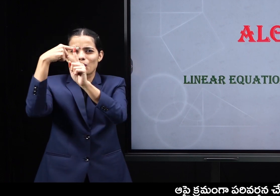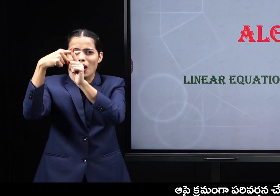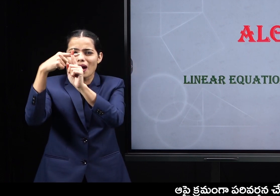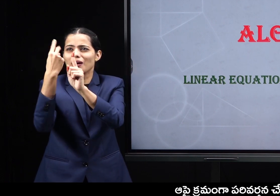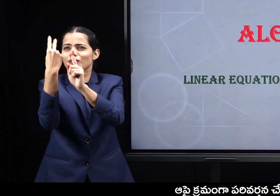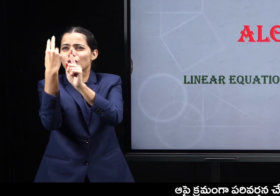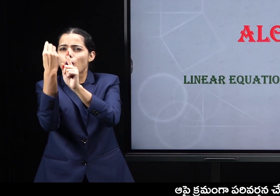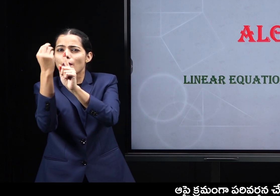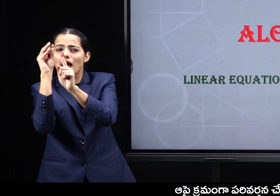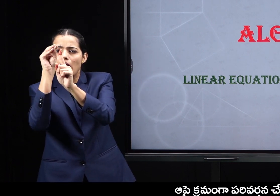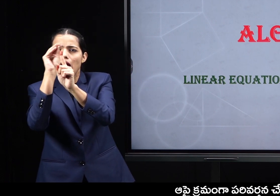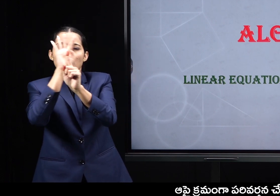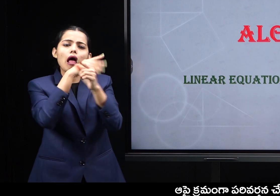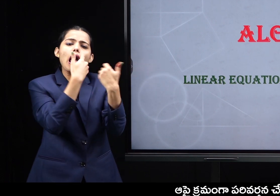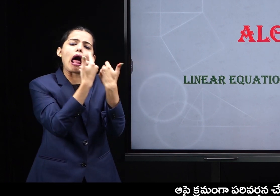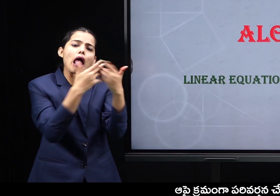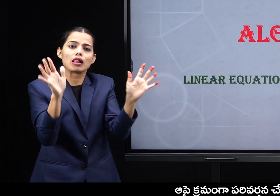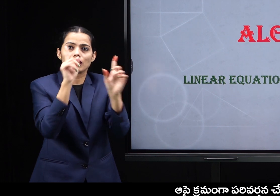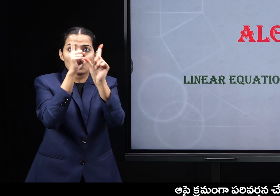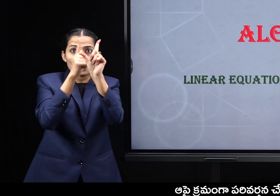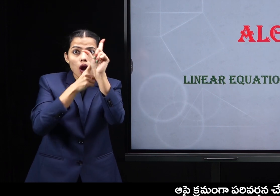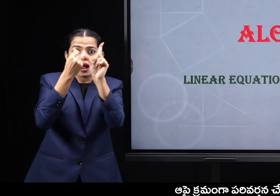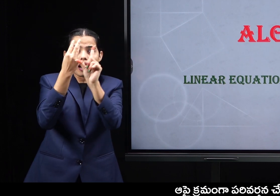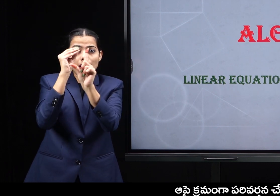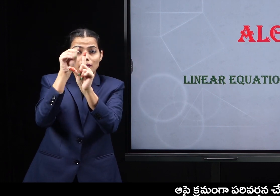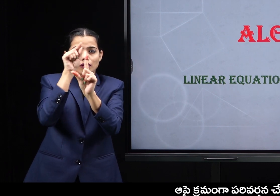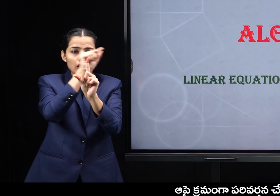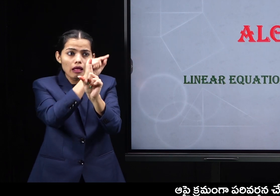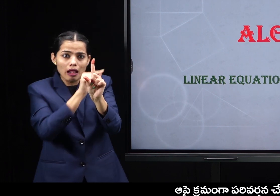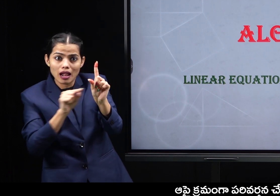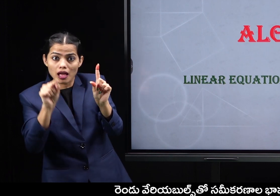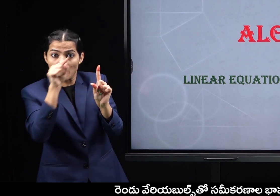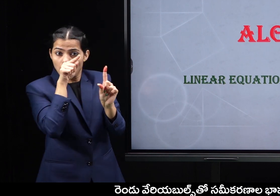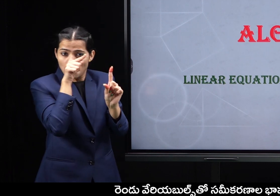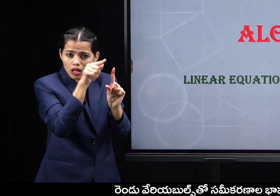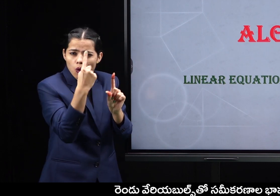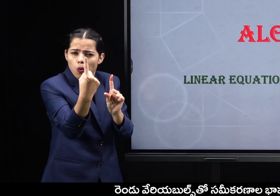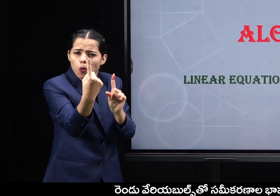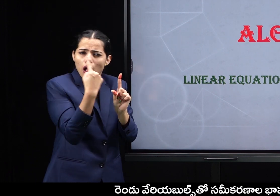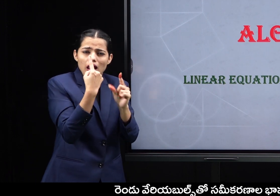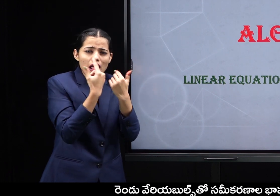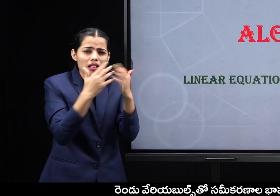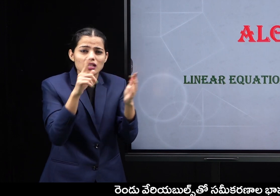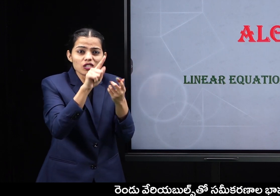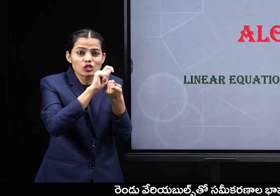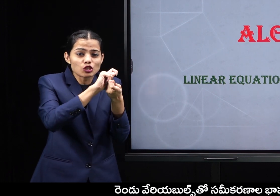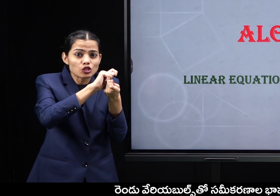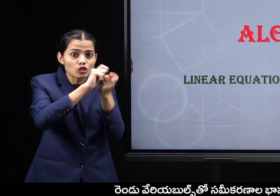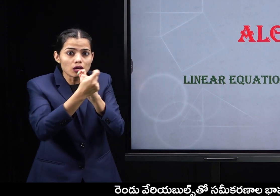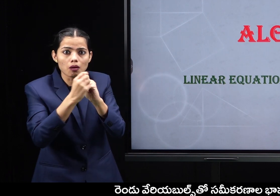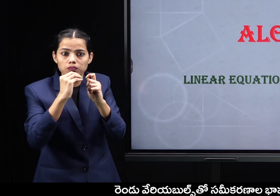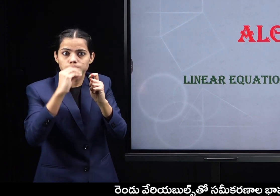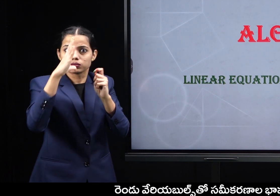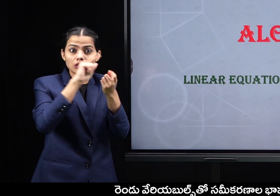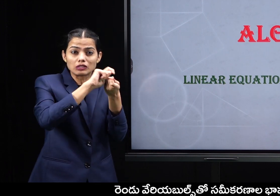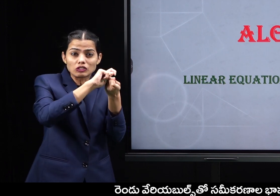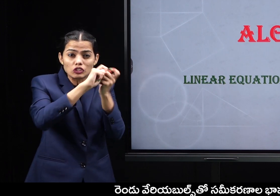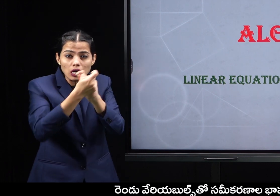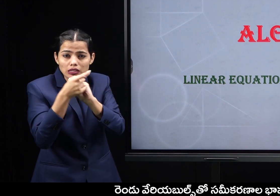ఆపై క్రమంగా పరివర్తన చేస్తాం. రెండు వేరియబుల్స్లోని సమీకరణాల భావనను